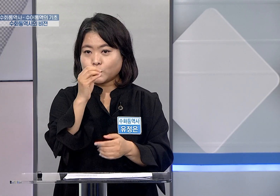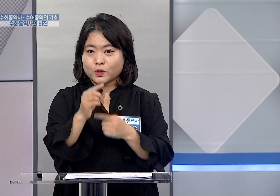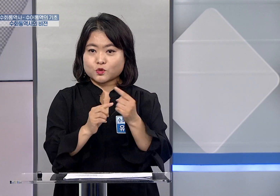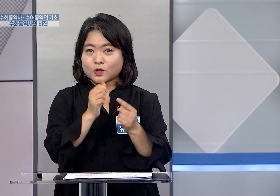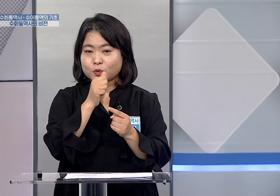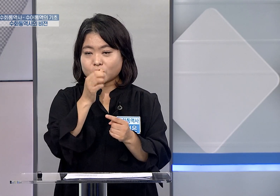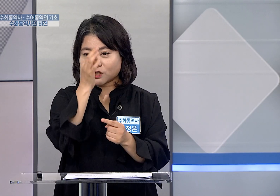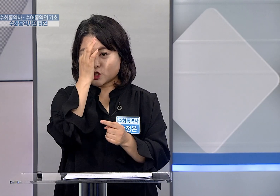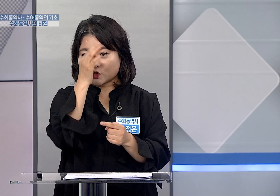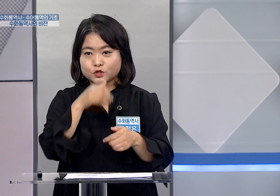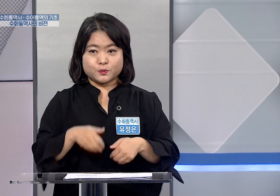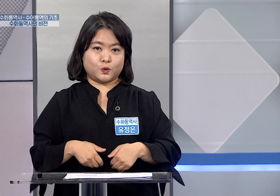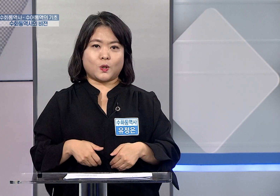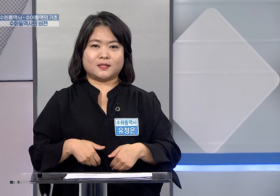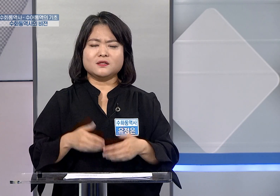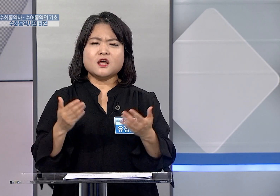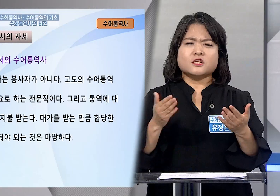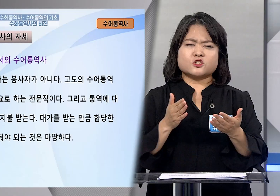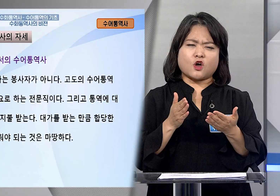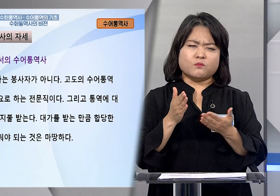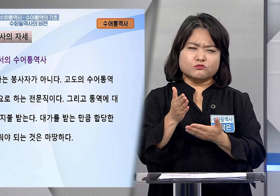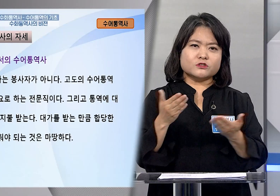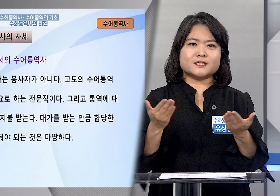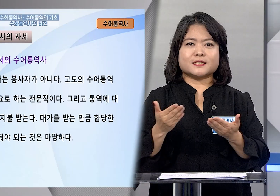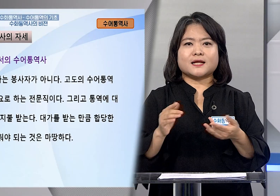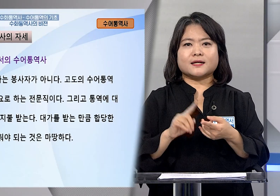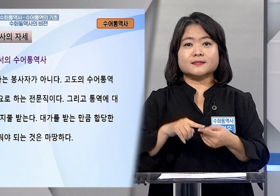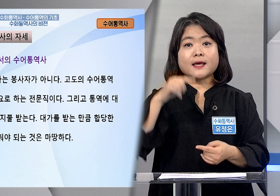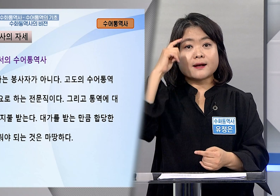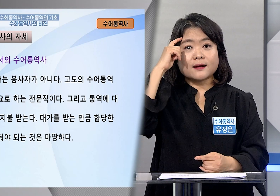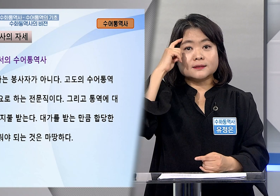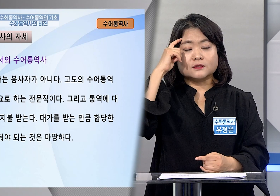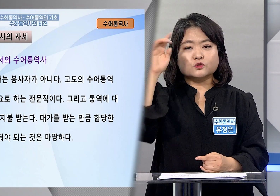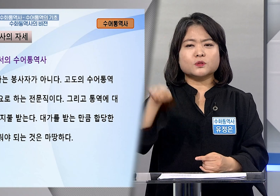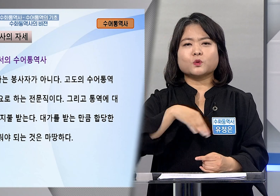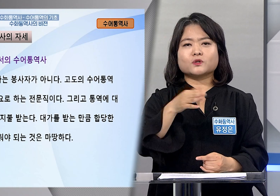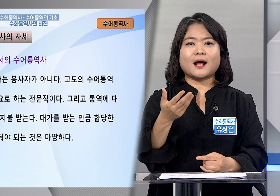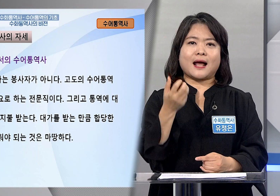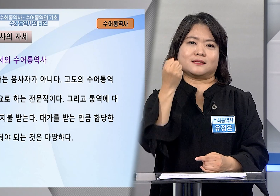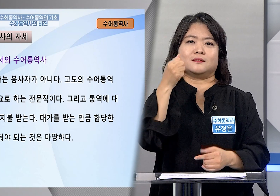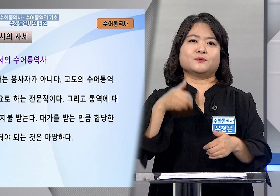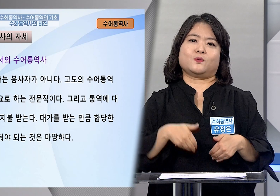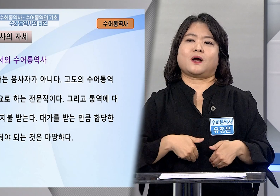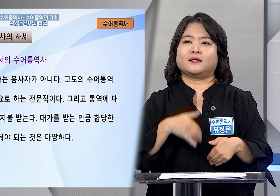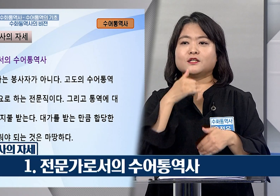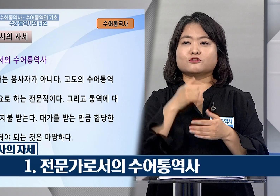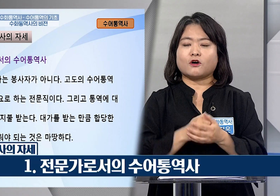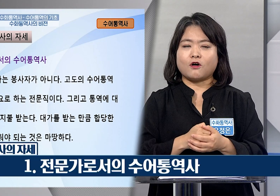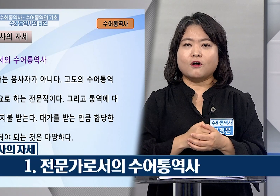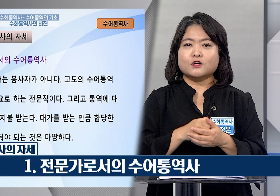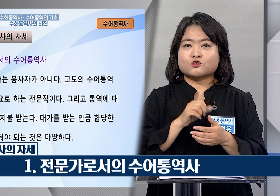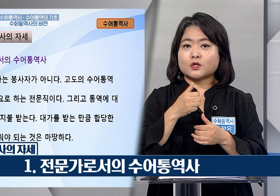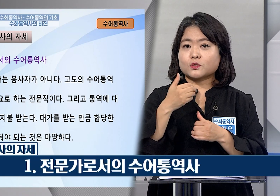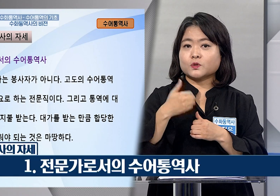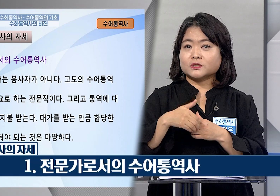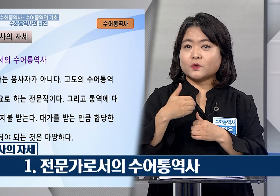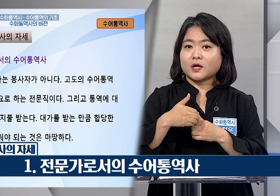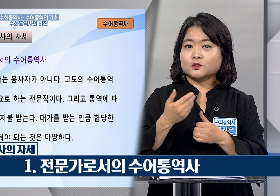고도의 수화통역 기술을 필요하는 전문직이라는 생각을 우리 모두가 가질 필요가 있고요. 수화통역 의뢰가